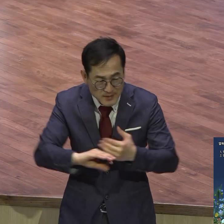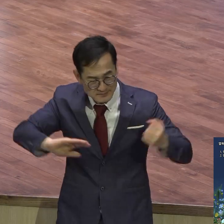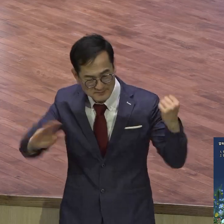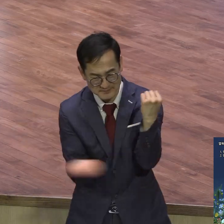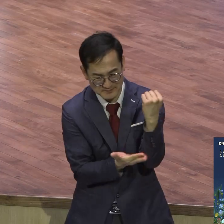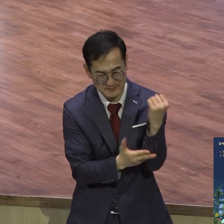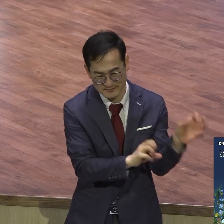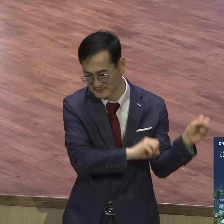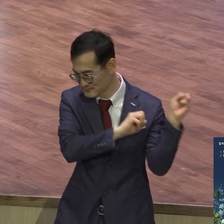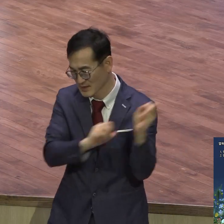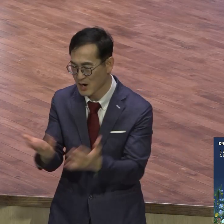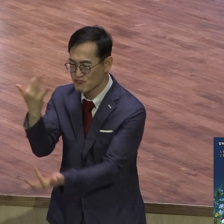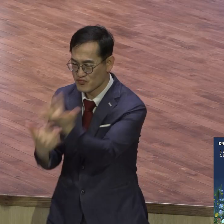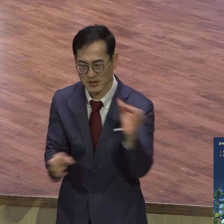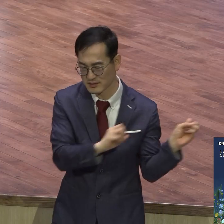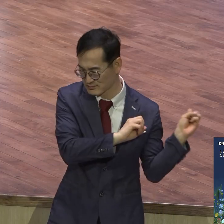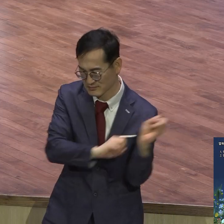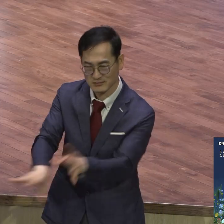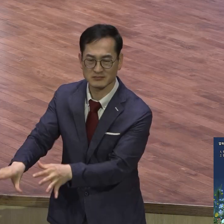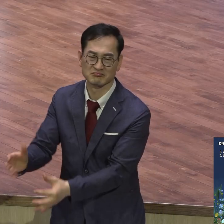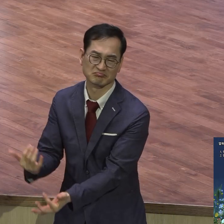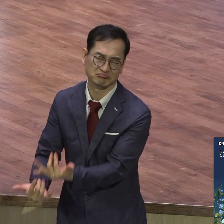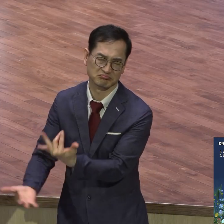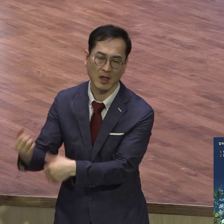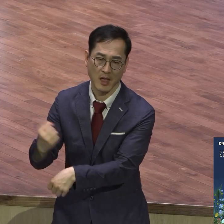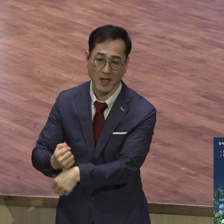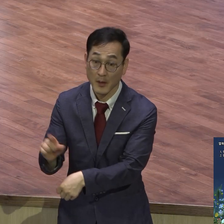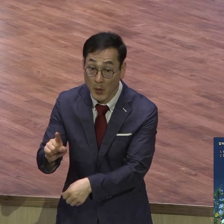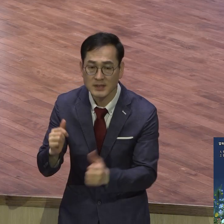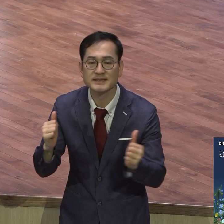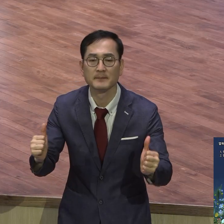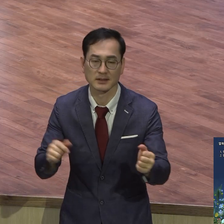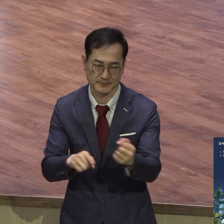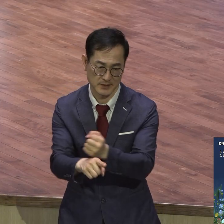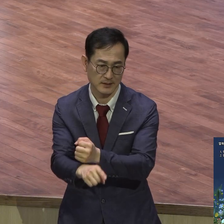던지는 이라 불에 던지는 이라 이게 무슨 말이에요? 심판입니다.